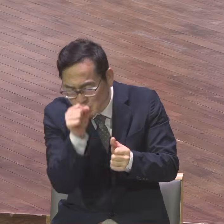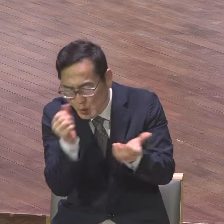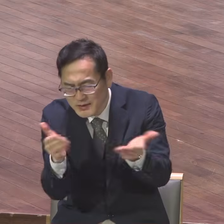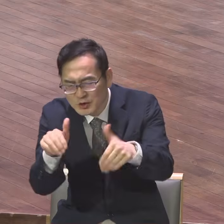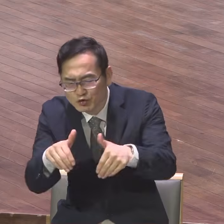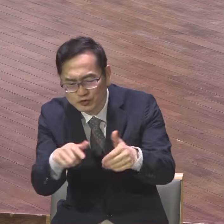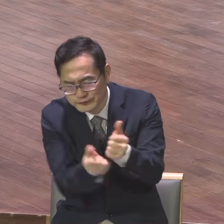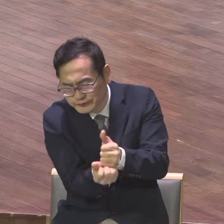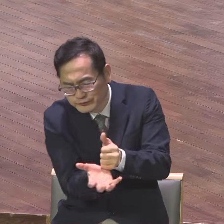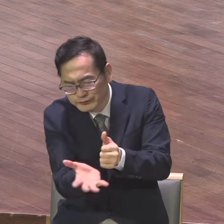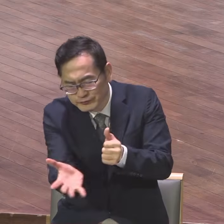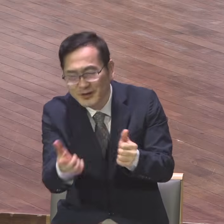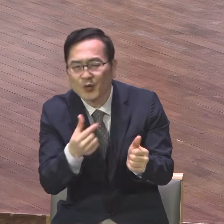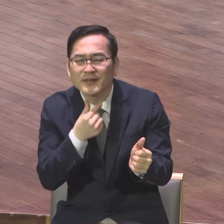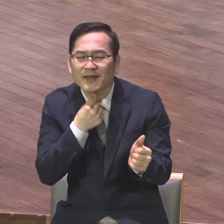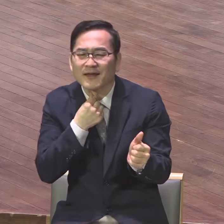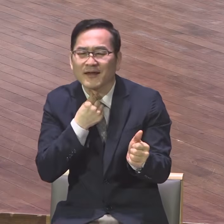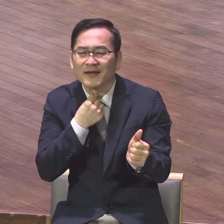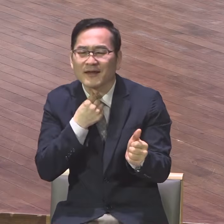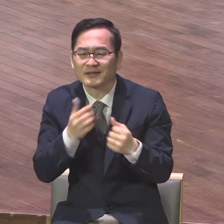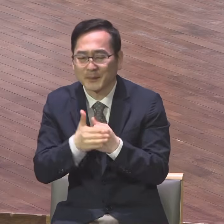거예요.